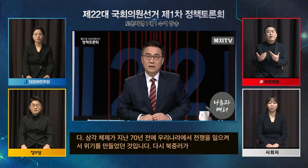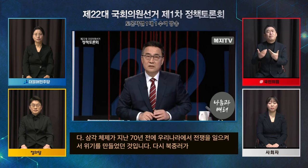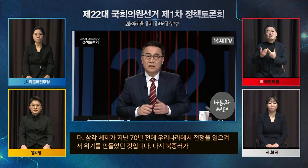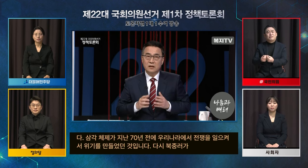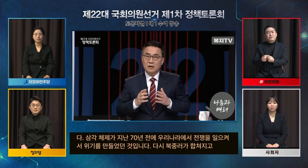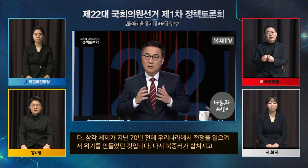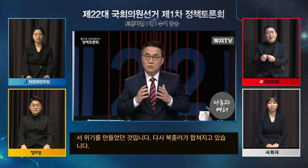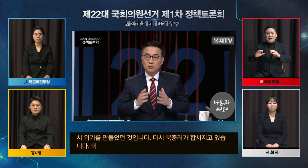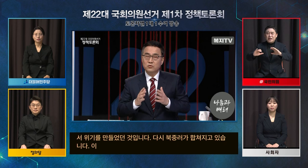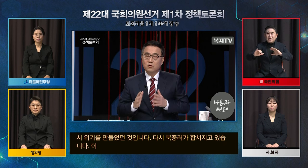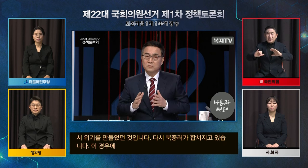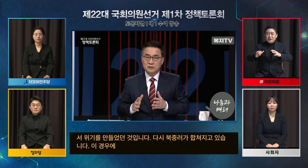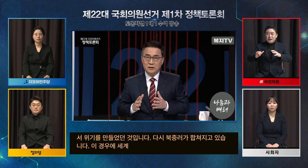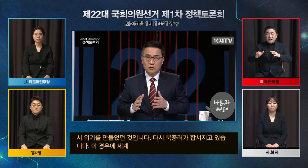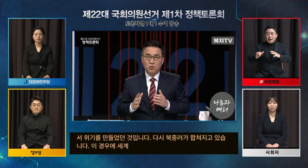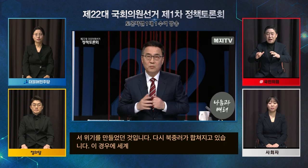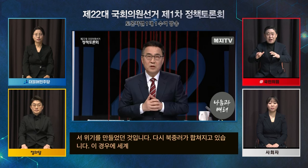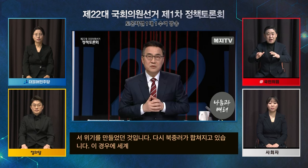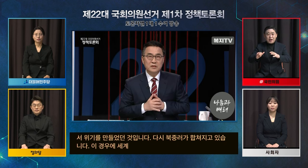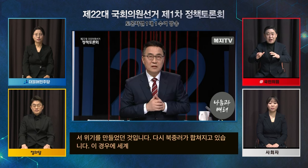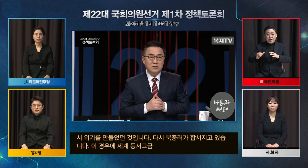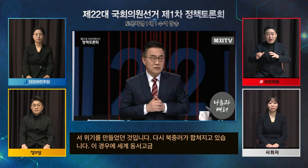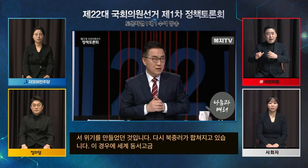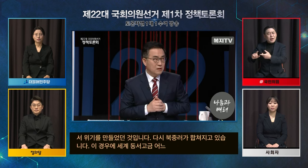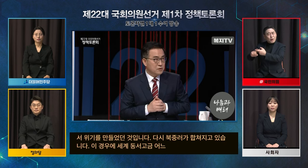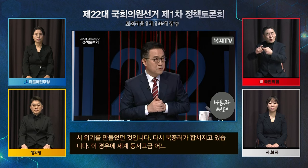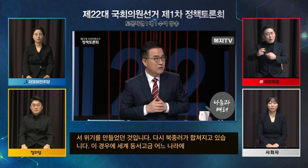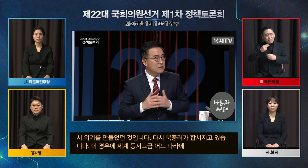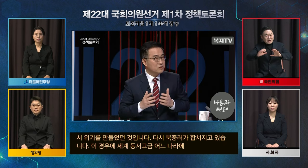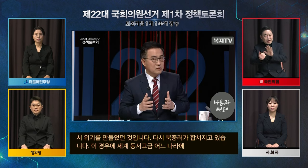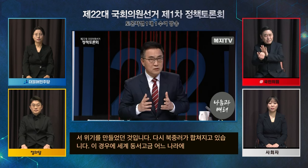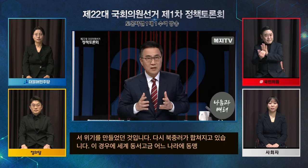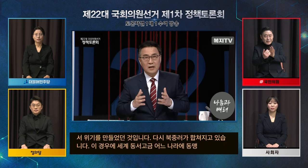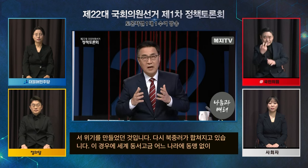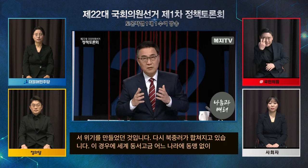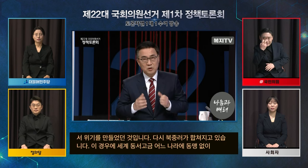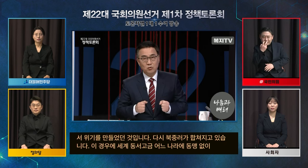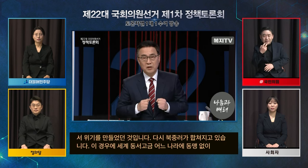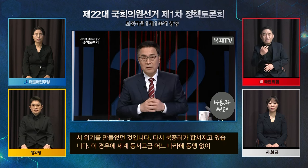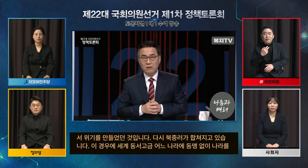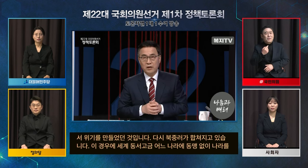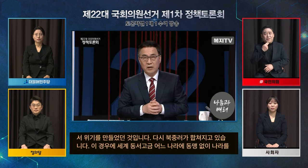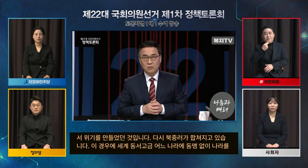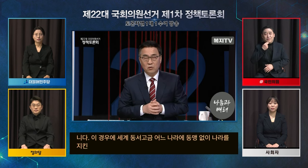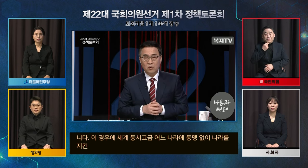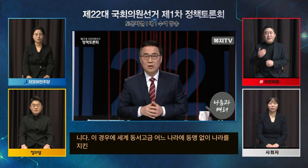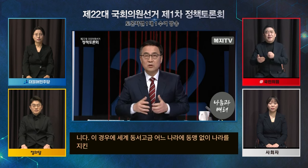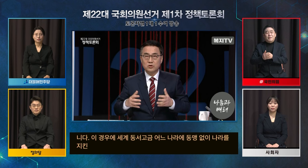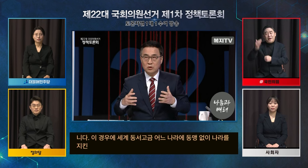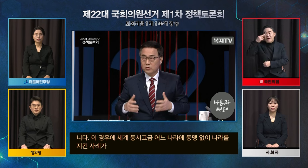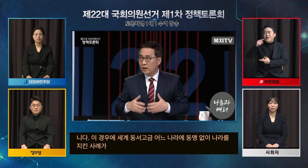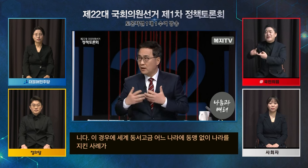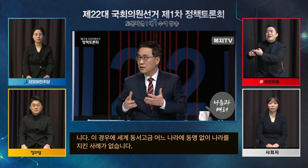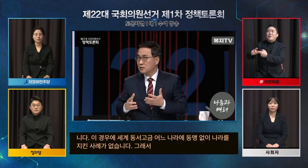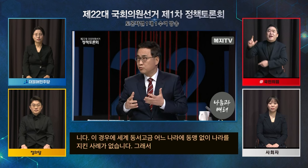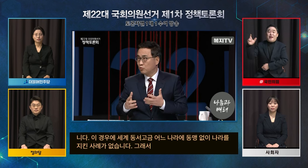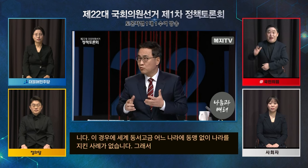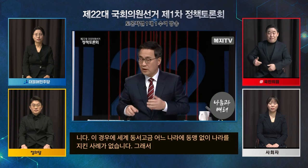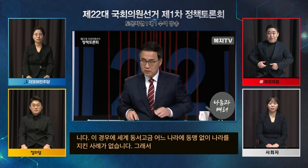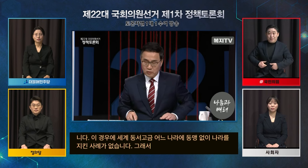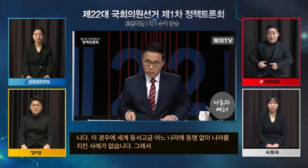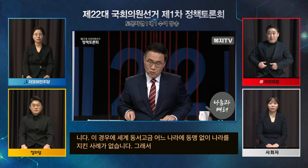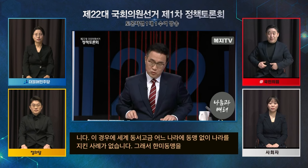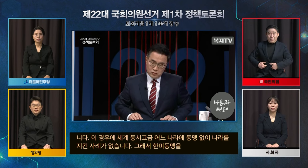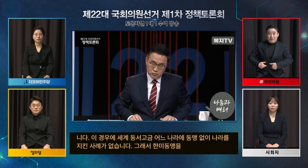경우에 세계 동서고검은 나라에 동맹 없이 나라를 지킨 사례가 없습니다. 그래서 저희들은 한미동맹을 강화해왔고, 또 새롭게 지금